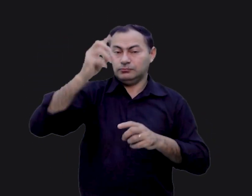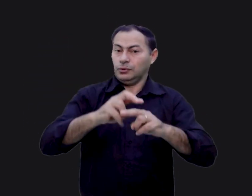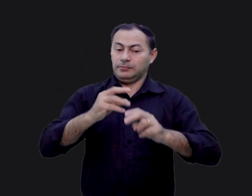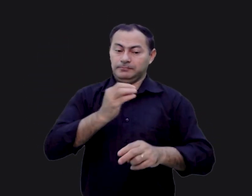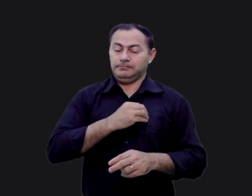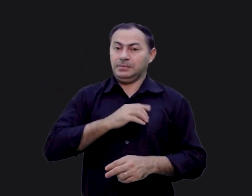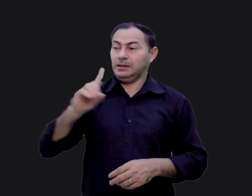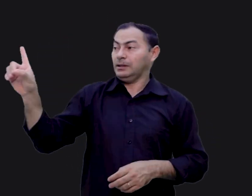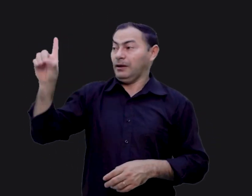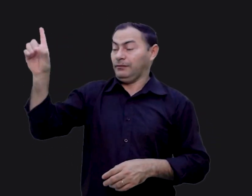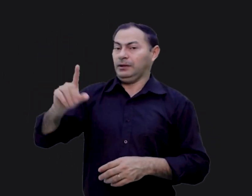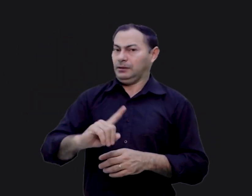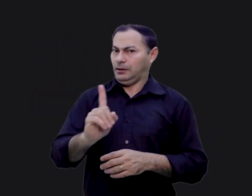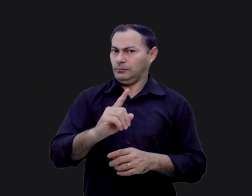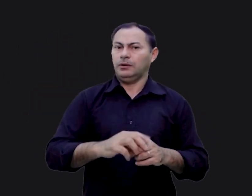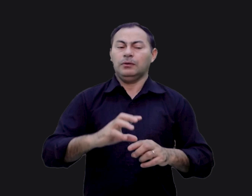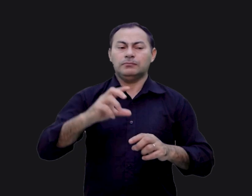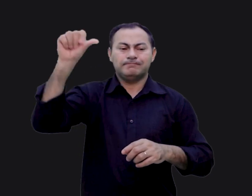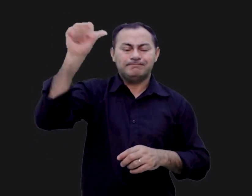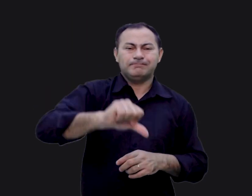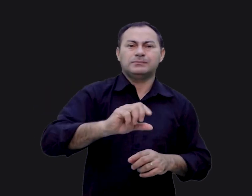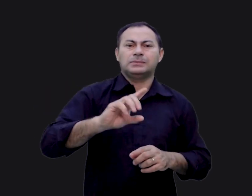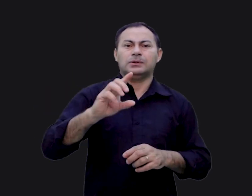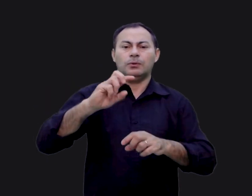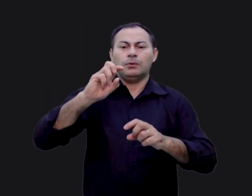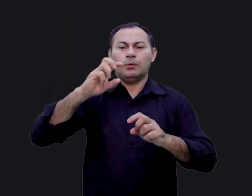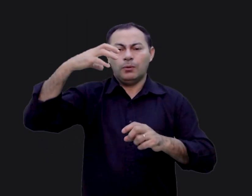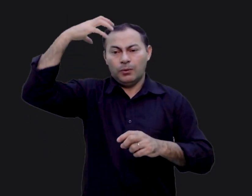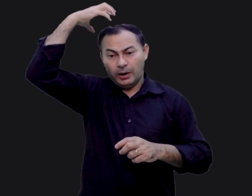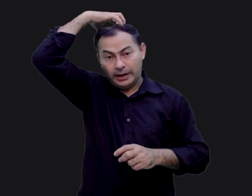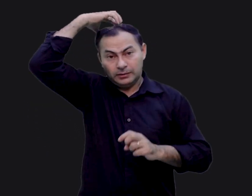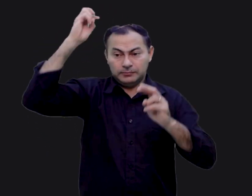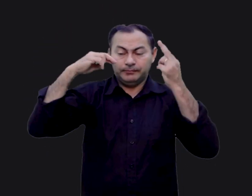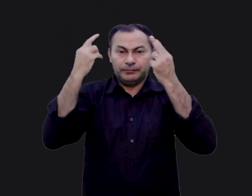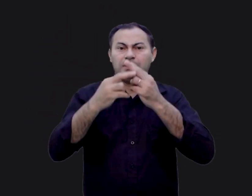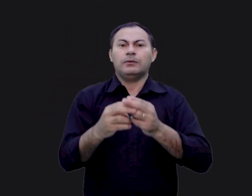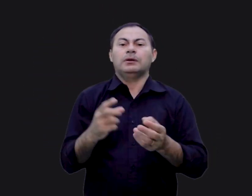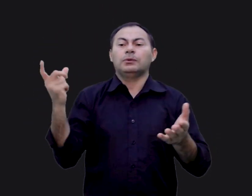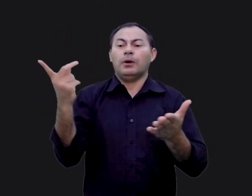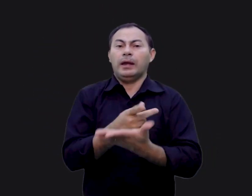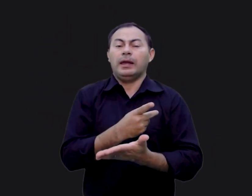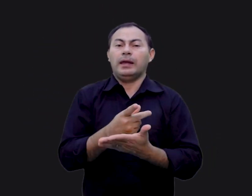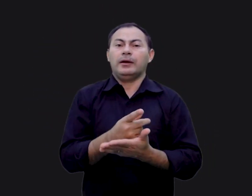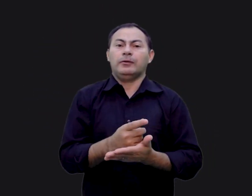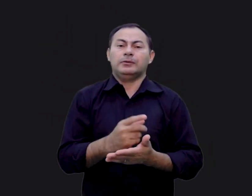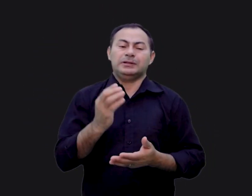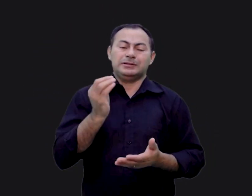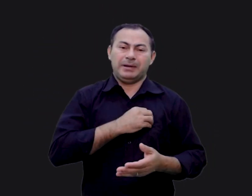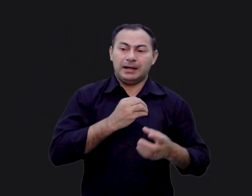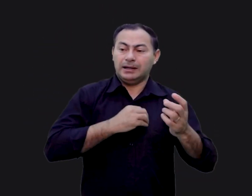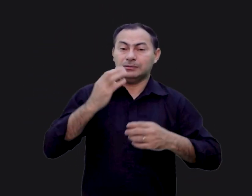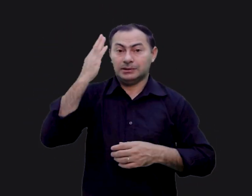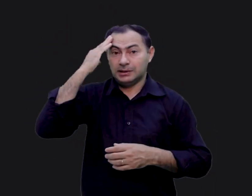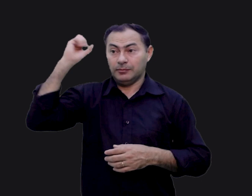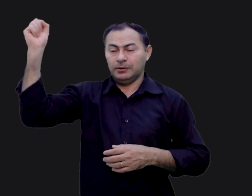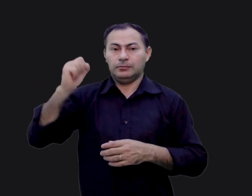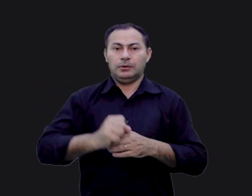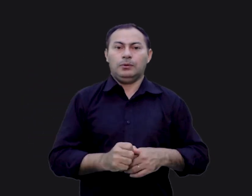de Davi. Toda essa calamidade sobre o reino foi resultado dos pecados e dos erros de Salomão. Quando o reino de